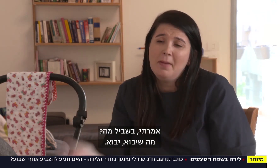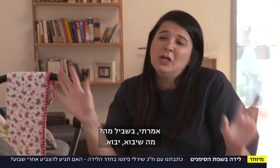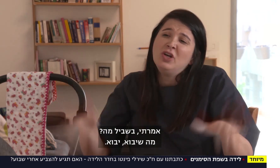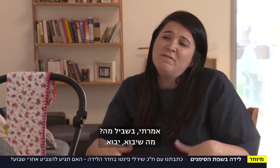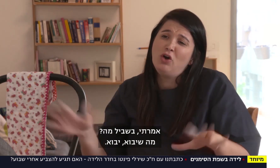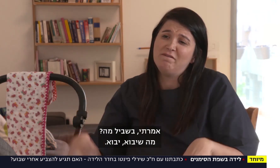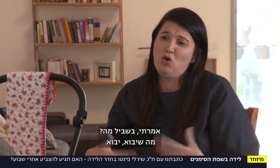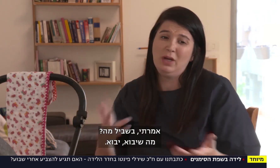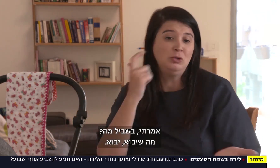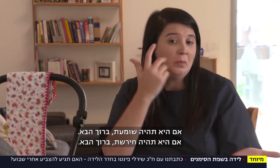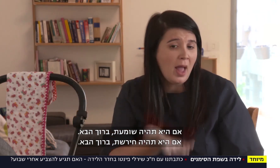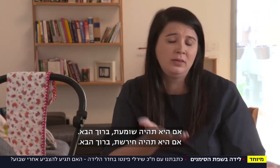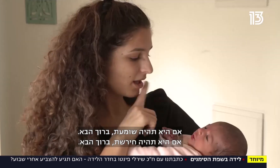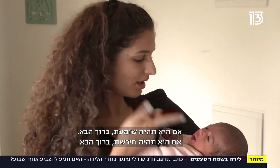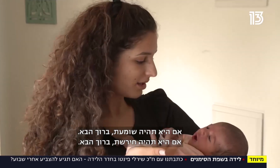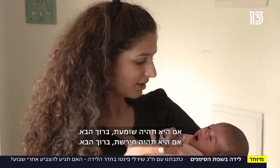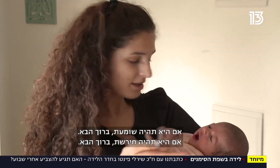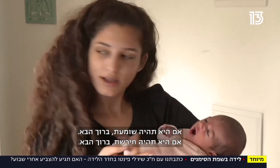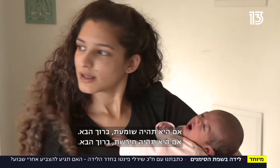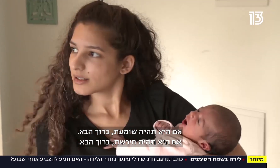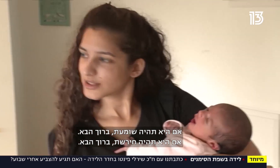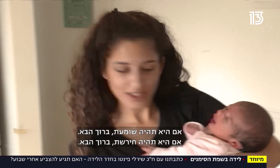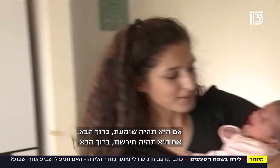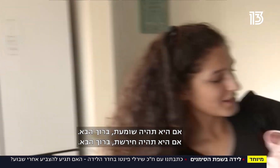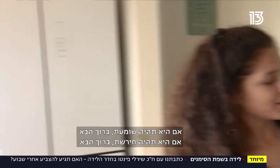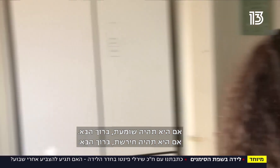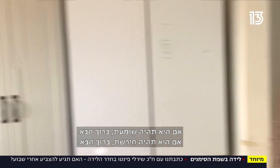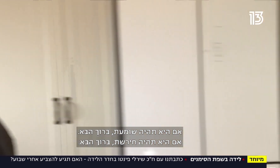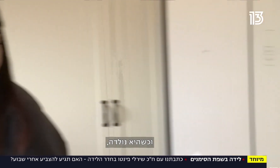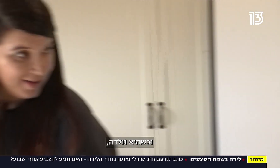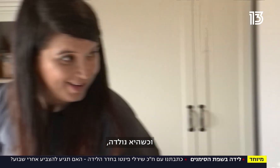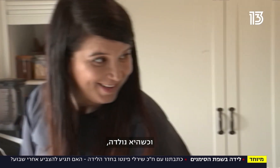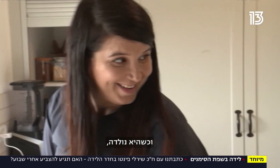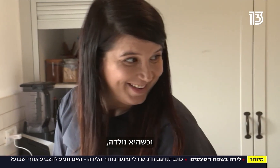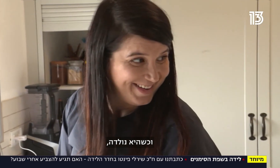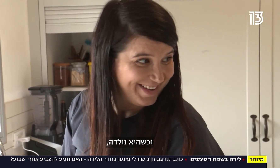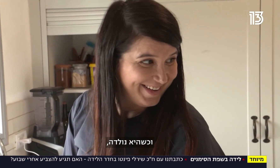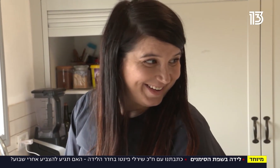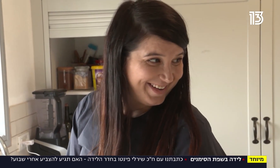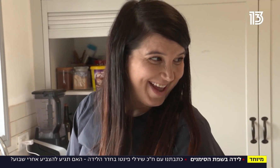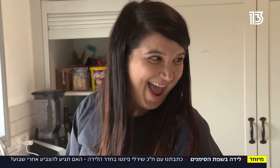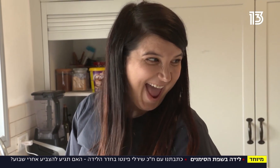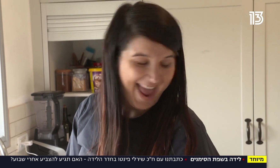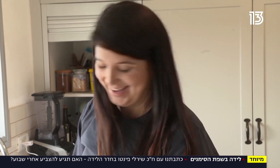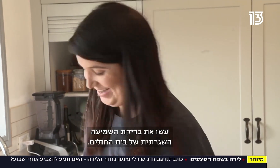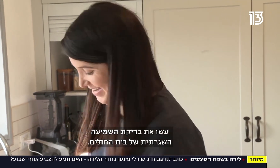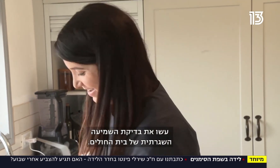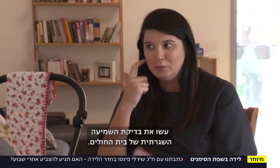בשביל מה? מה שיבוא יבוא, אם היא תהיה שומעת, ברוך הבא, אם היא תהיה חרשת, ברוך הבא. וכשהיא נולדה, עשו את הבדיקת